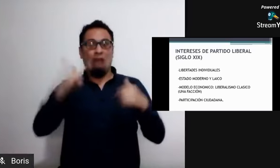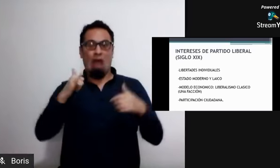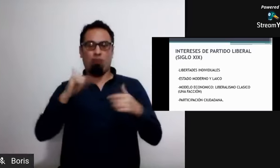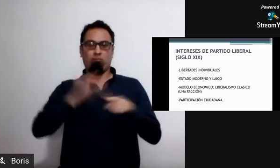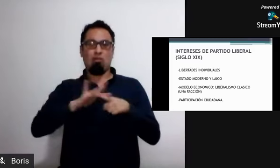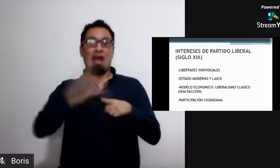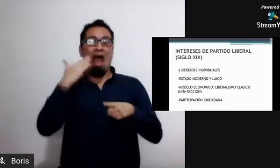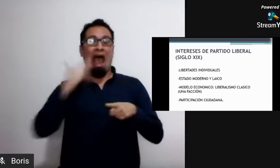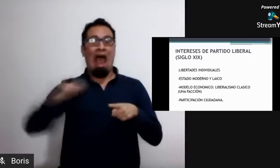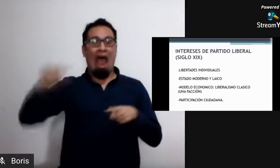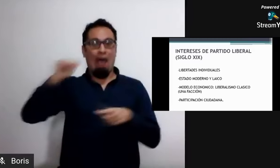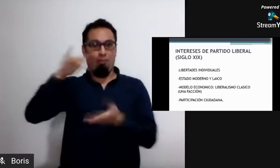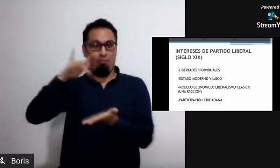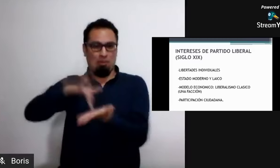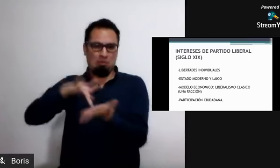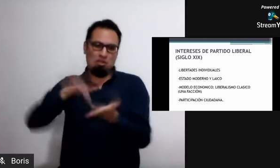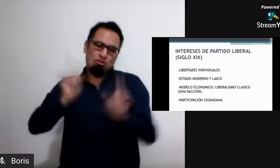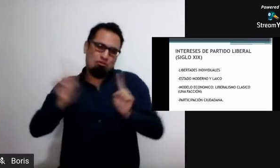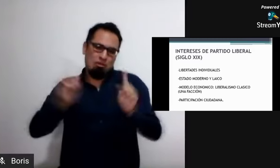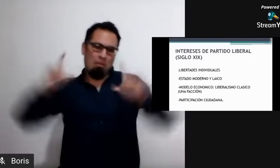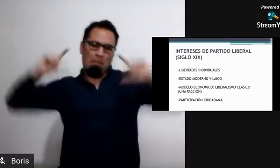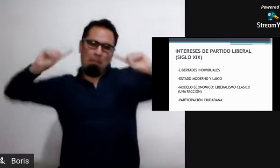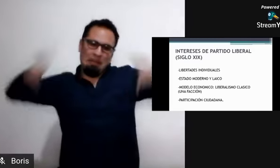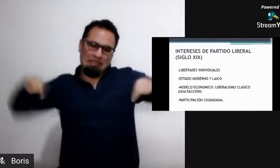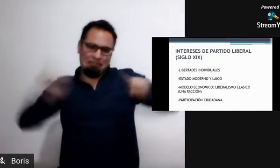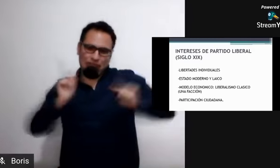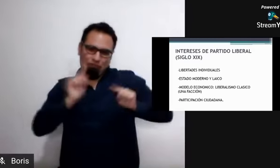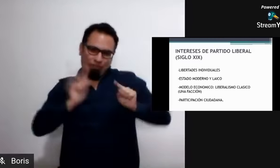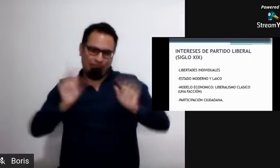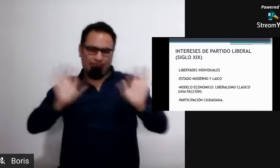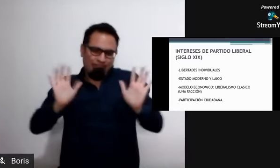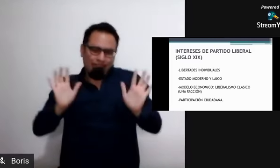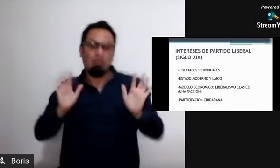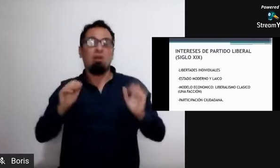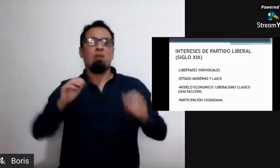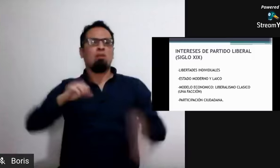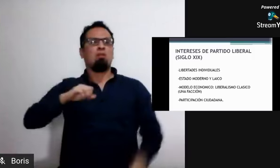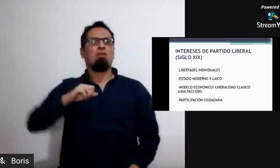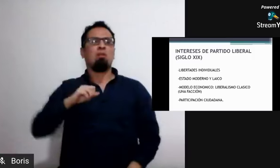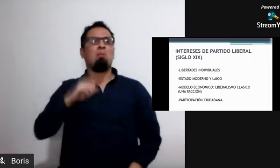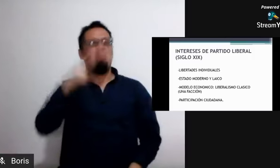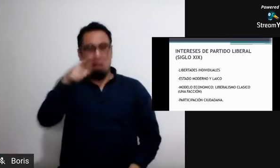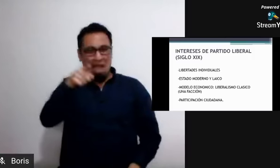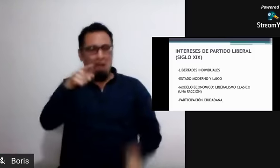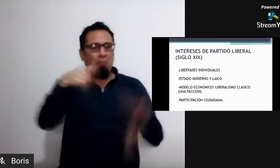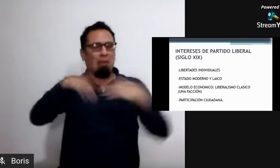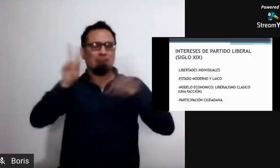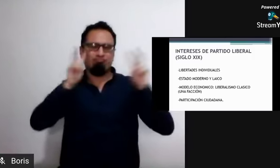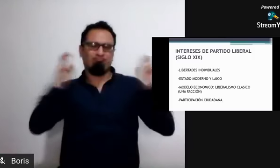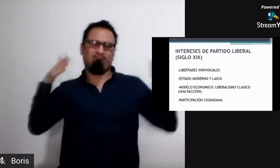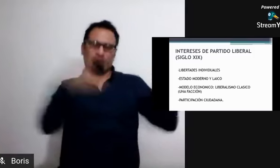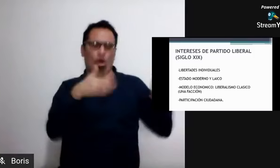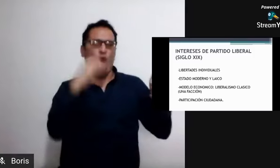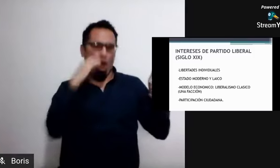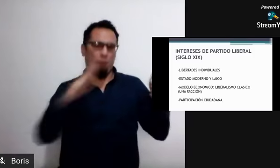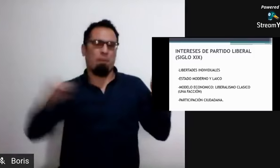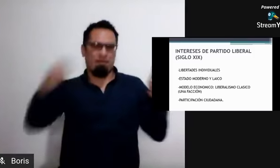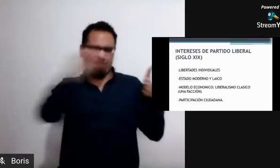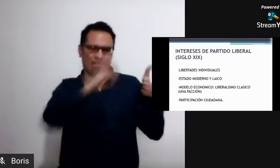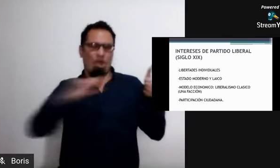estaban dando allá fueron también concesiones que se empezaron a dar acá en el país. Sin embargo, haciendo un breve paréntesis de lo que